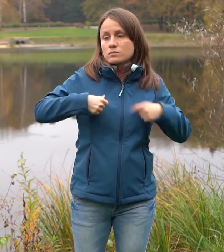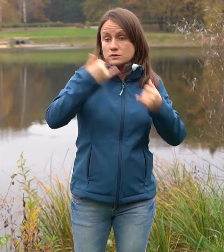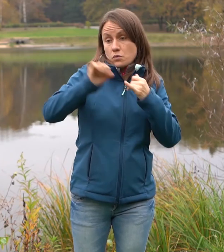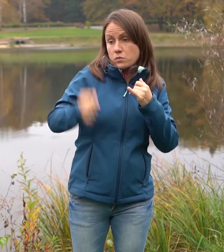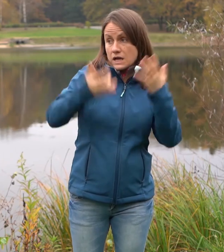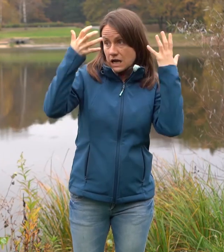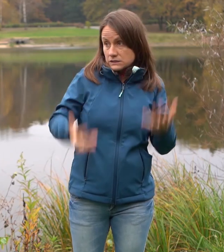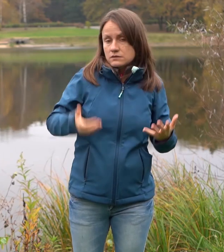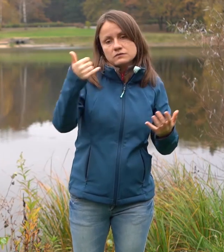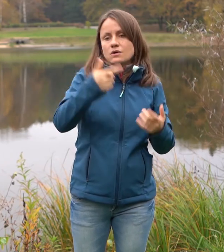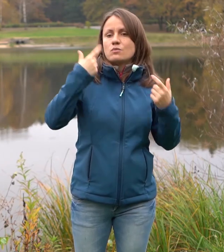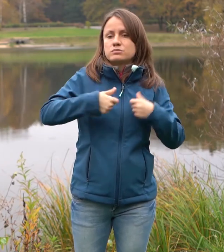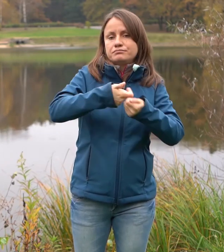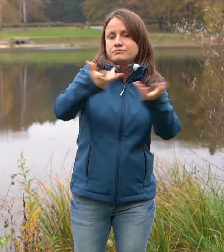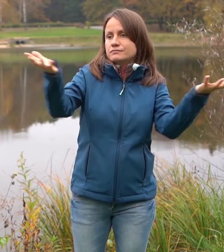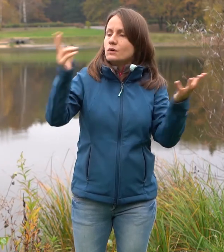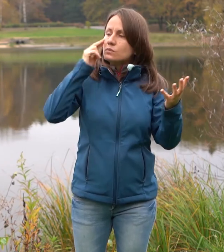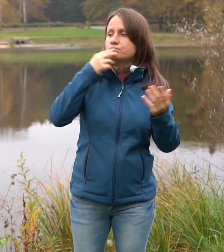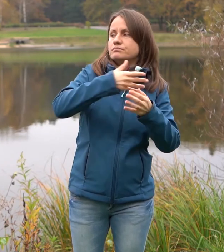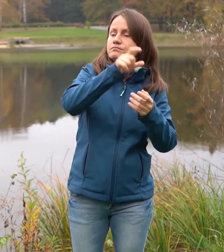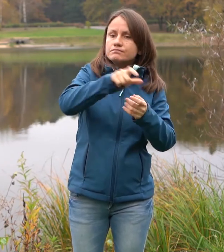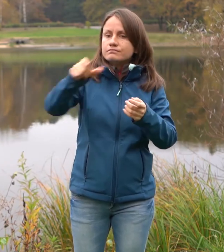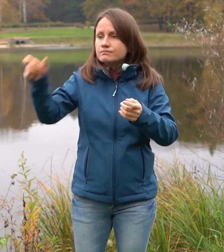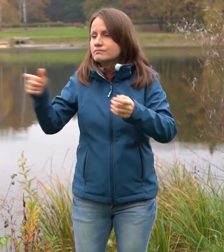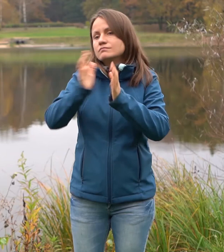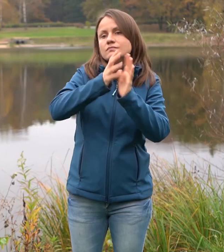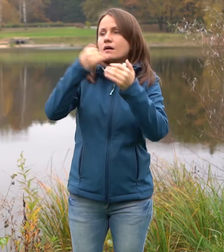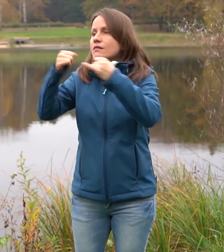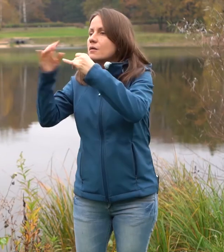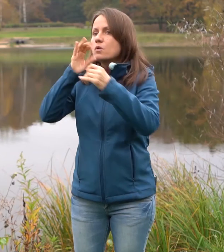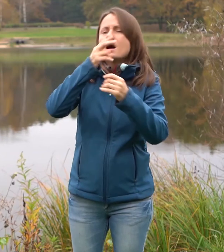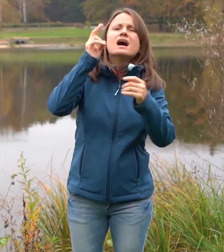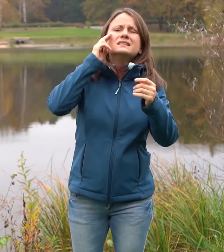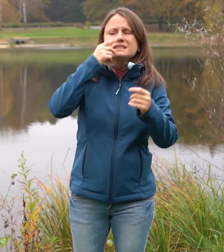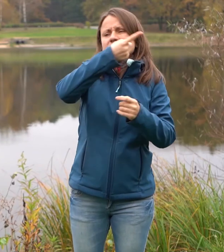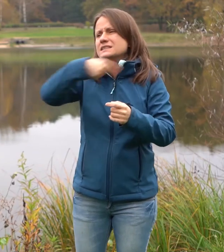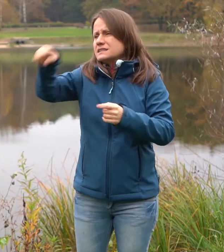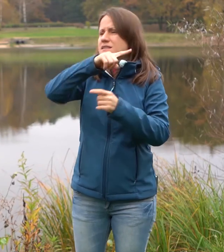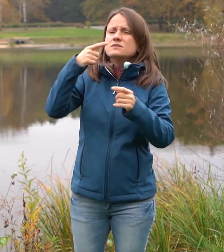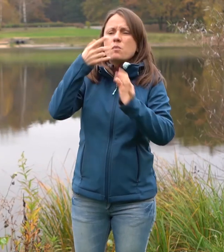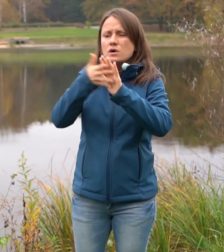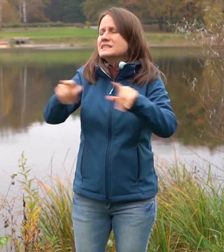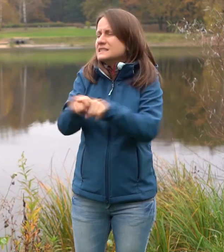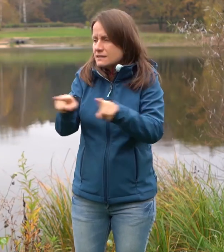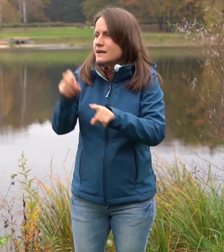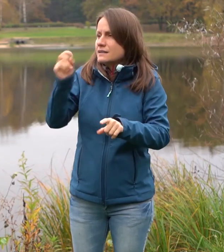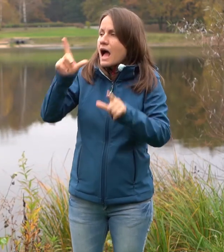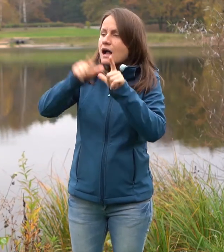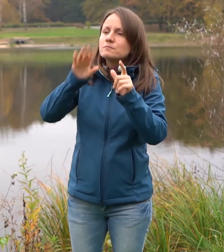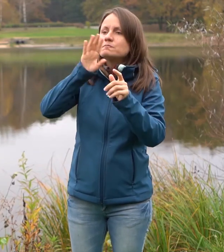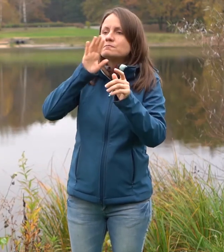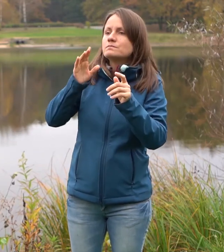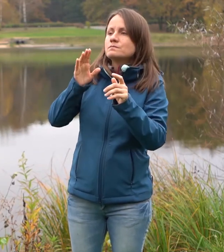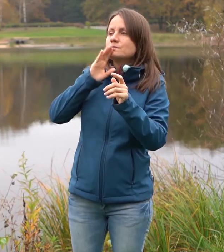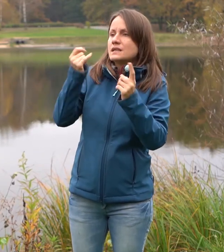mieć kontakt z wieloma osobami, bo każdy miga trochę inaczej. To znaczy, to jest ten sam język, ale każda osoba może mieć trochę inny styl, tak jak na